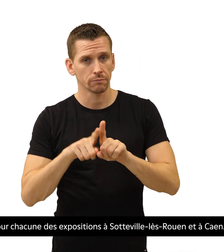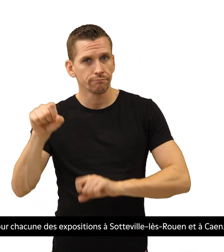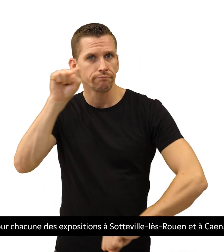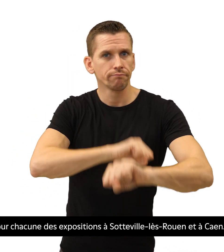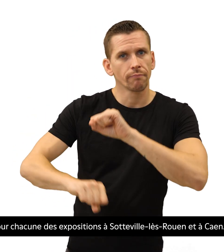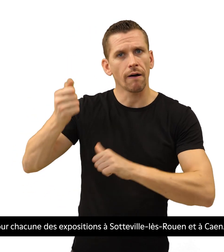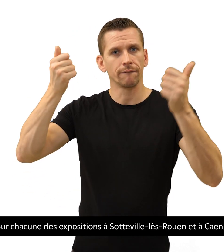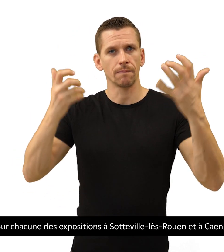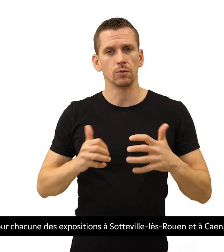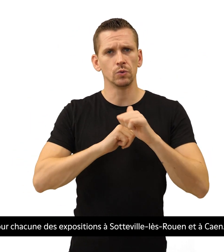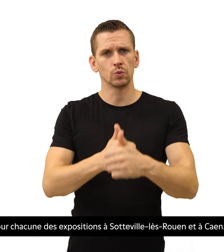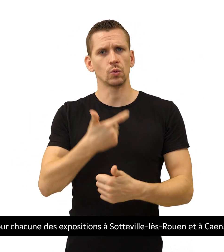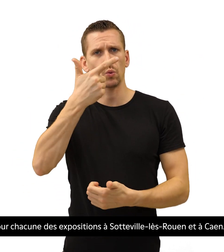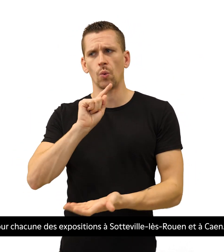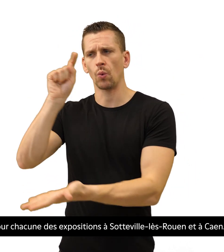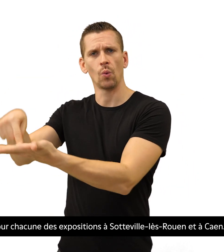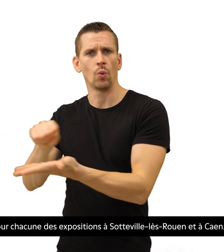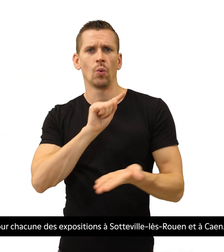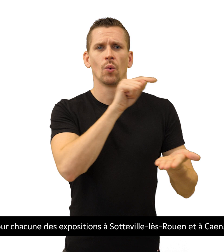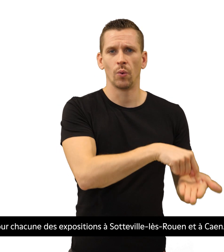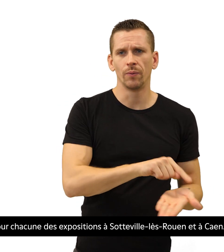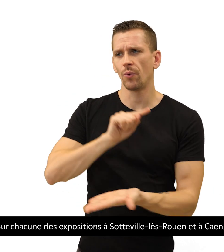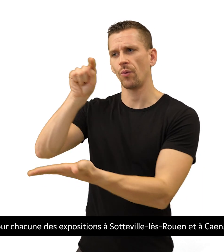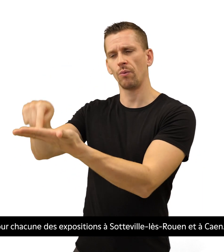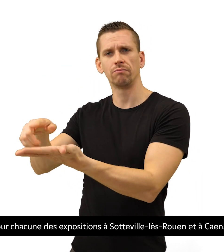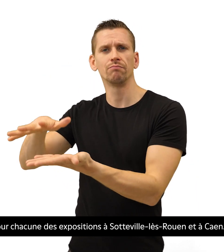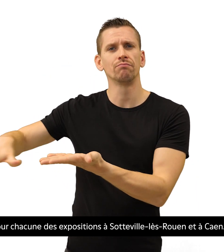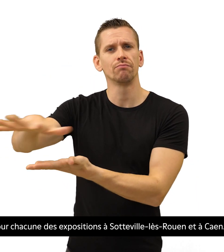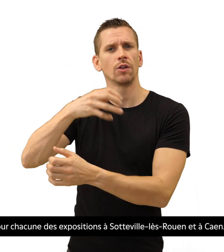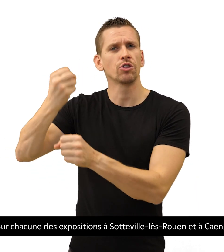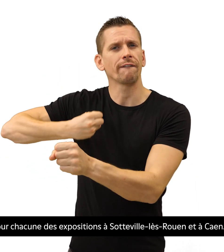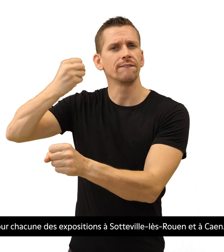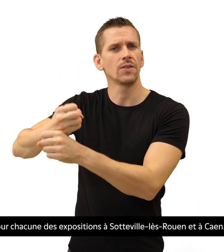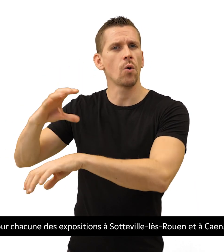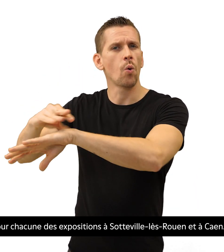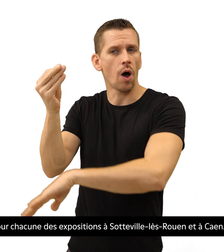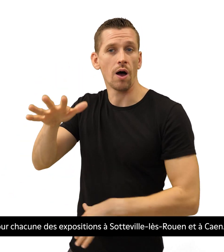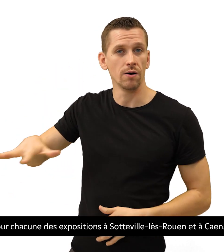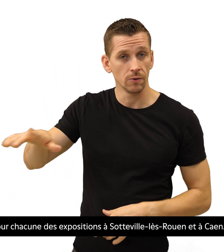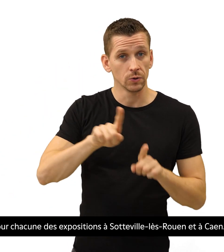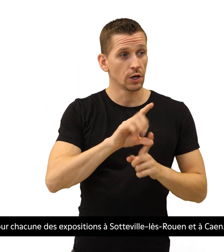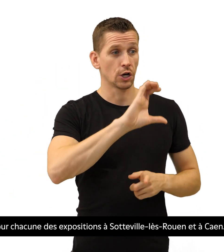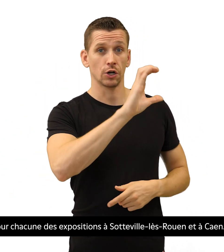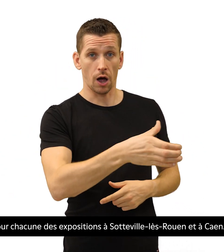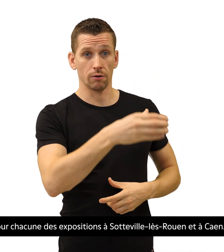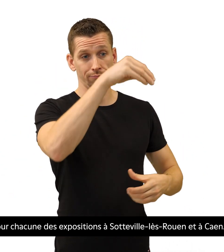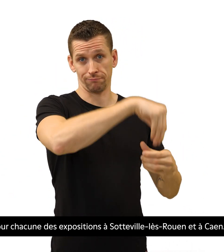et d'autres événements sont organisés pour chacune des expositions à Sotteville-lès-Rouen et à Caen.